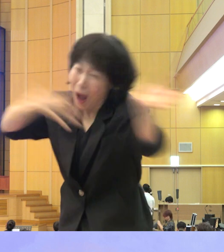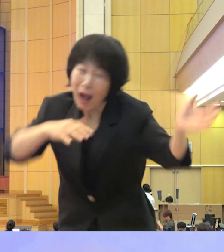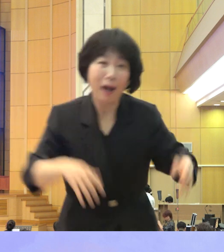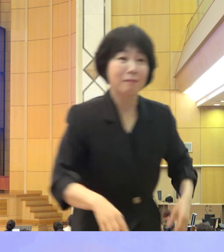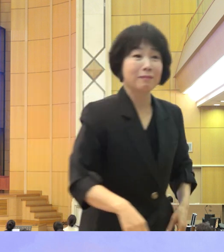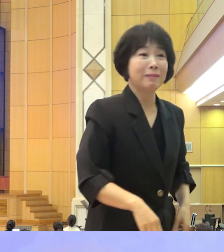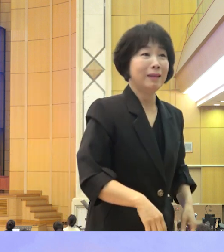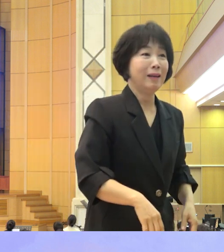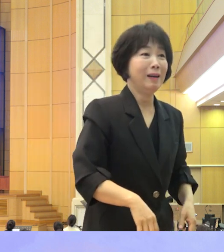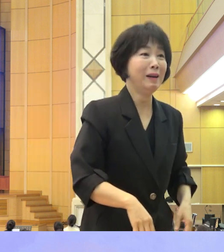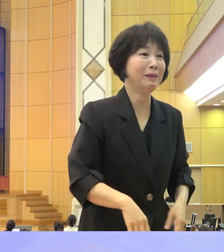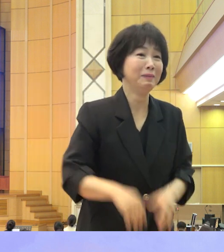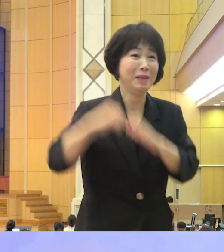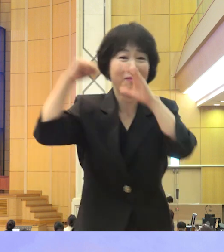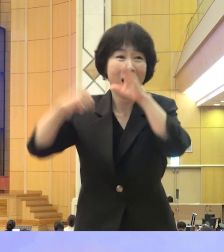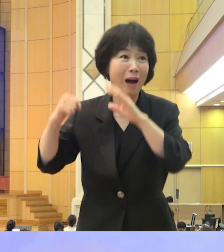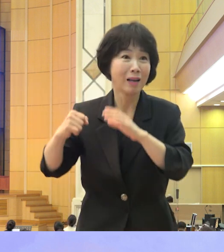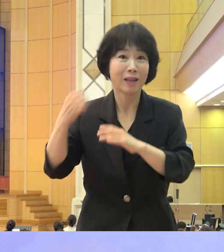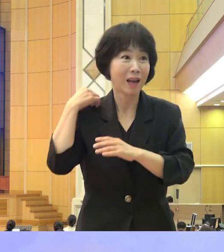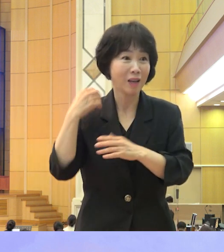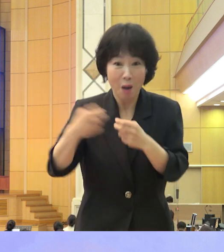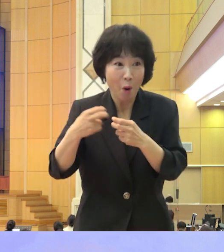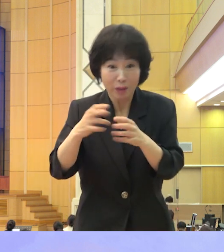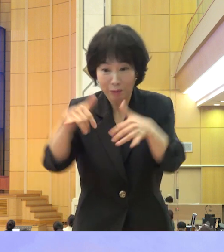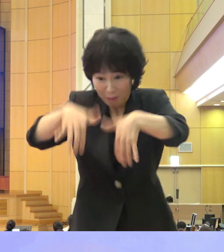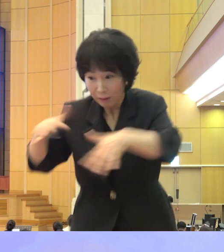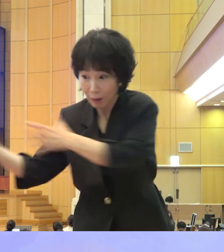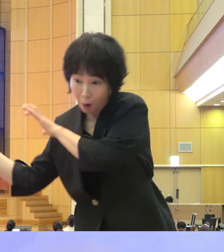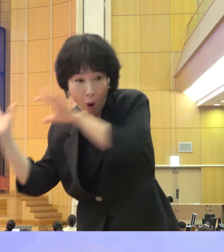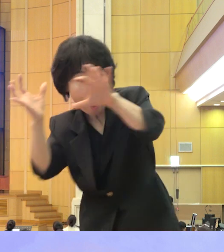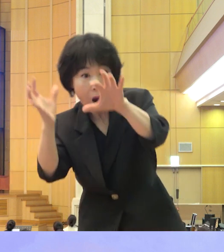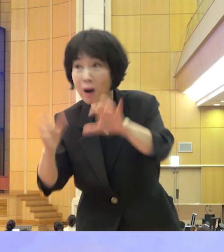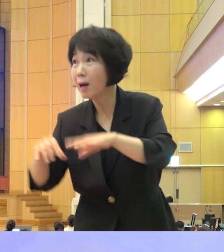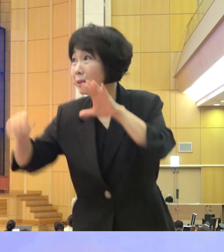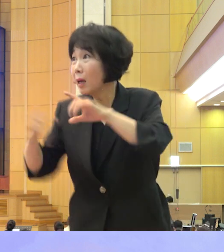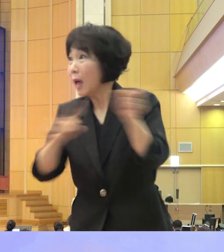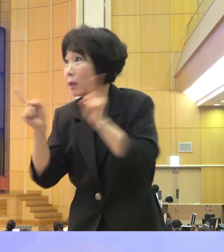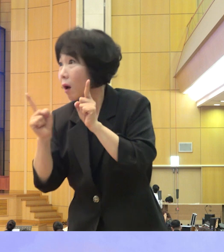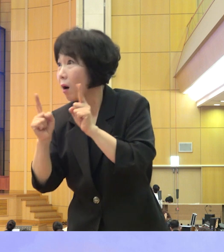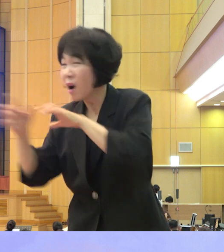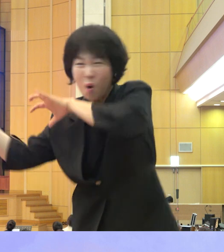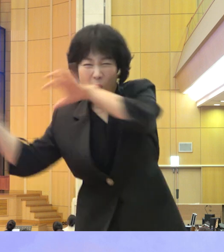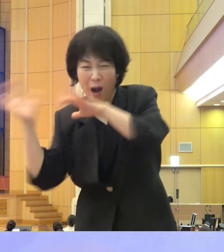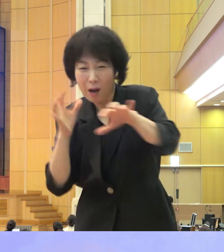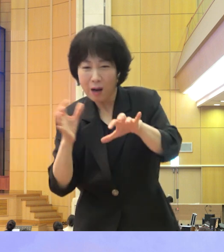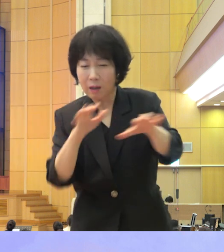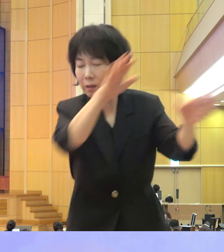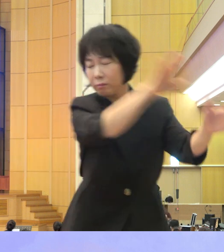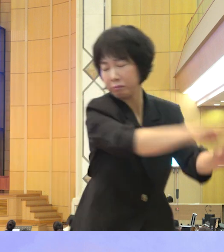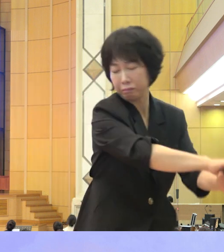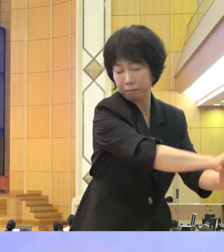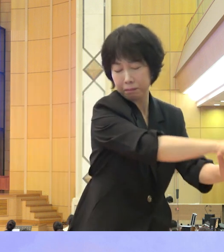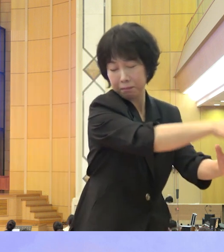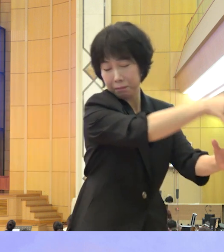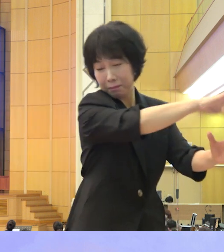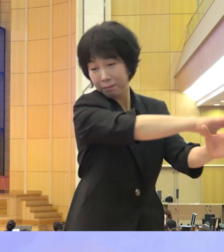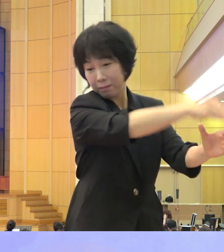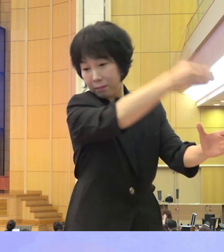우리 또 어렸을 때 보면 장의사 있었잖아요. 장의사한테 얘기해가지고 와서 뚜껑을 열었더니 살아난